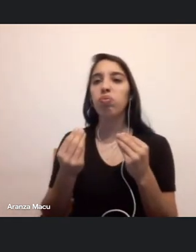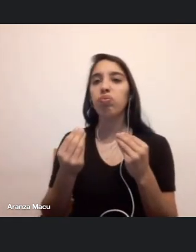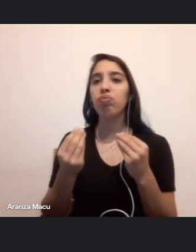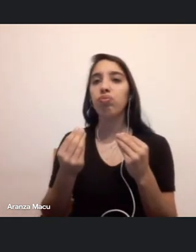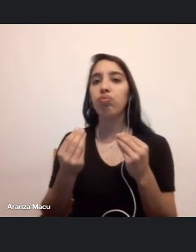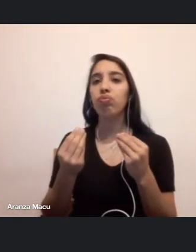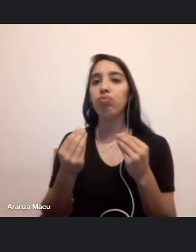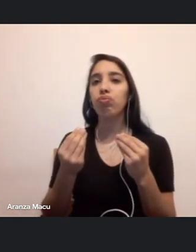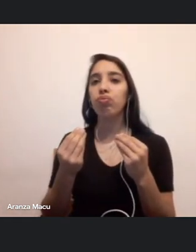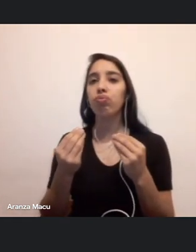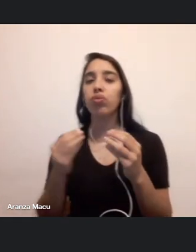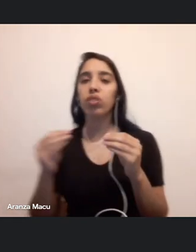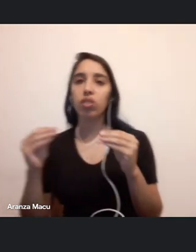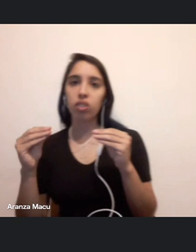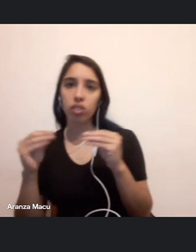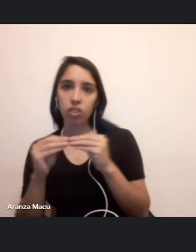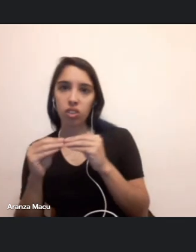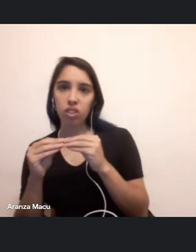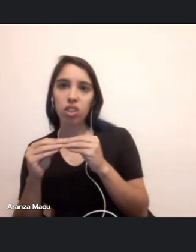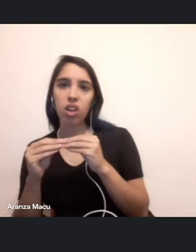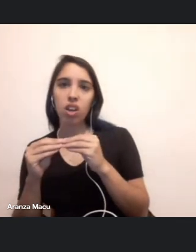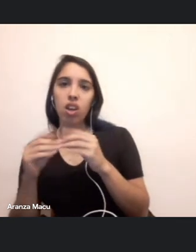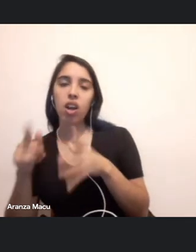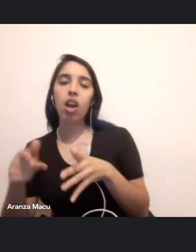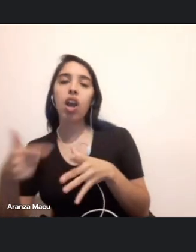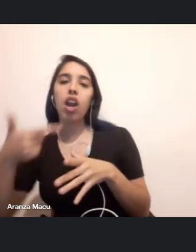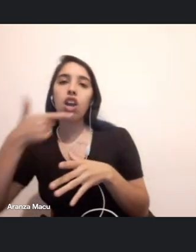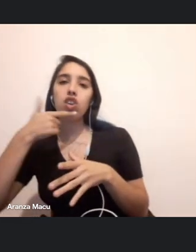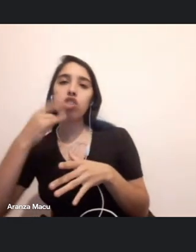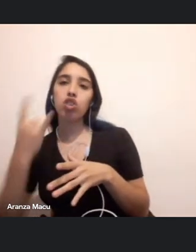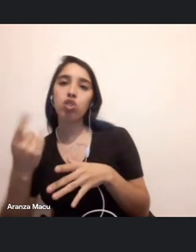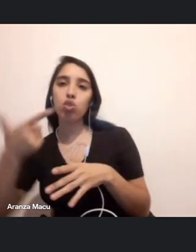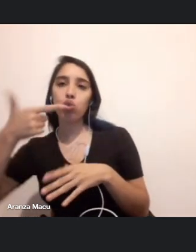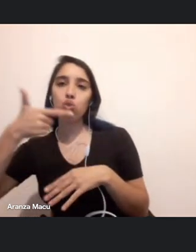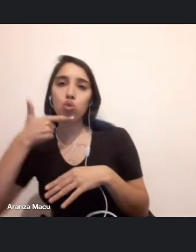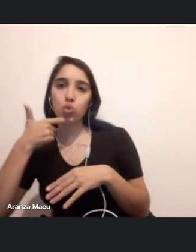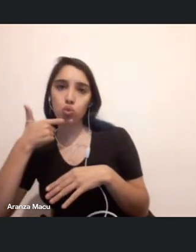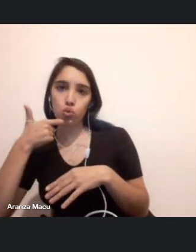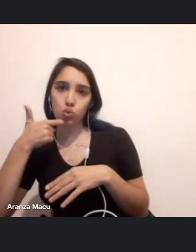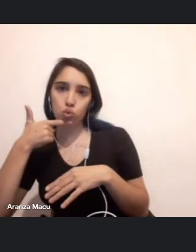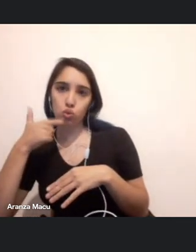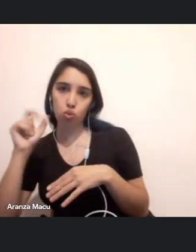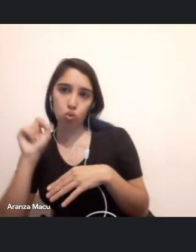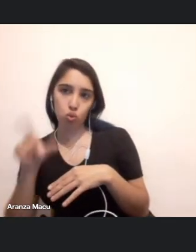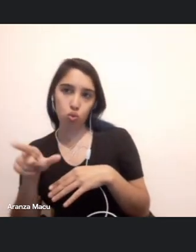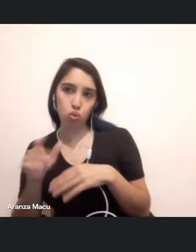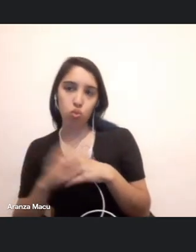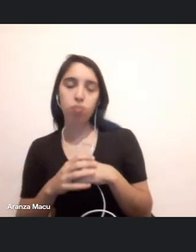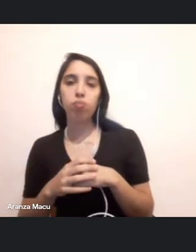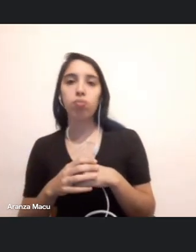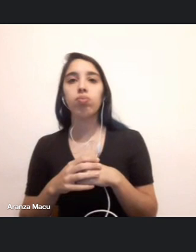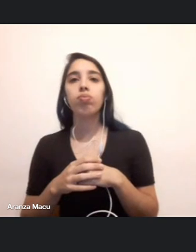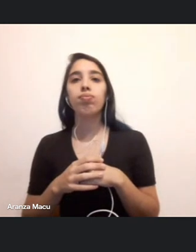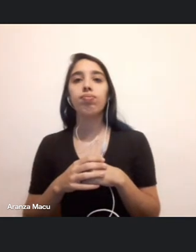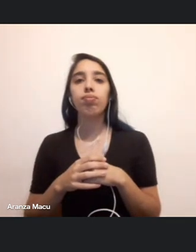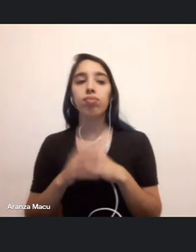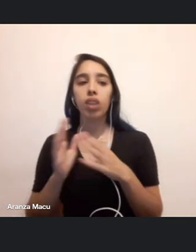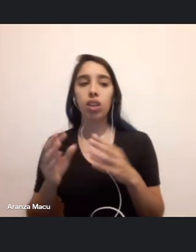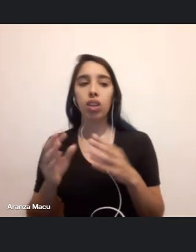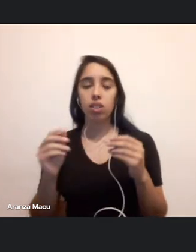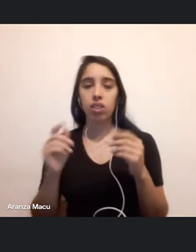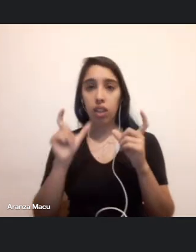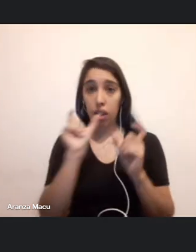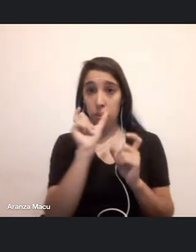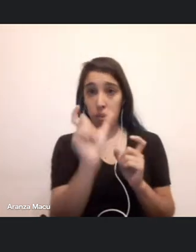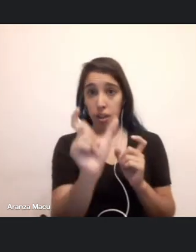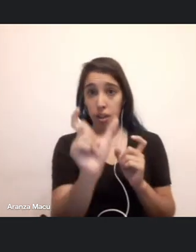Perdón. Sus esfuerzos. Sí. Claro, sus, ¿sí? Cuando está sin la S, o tiene una S, o